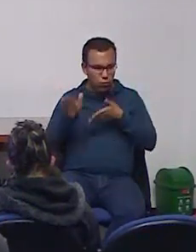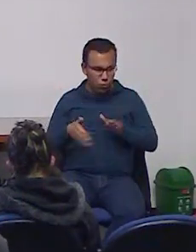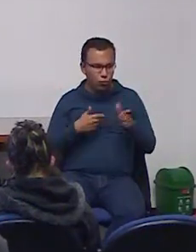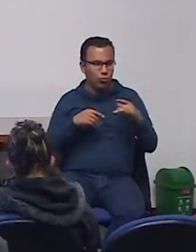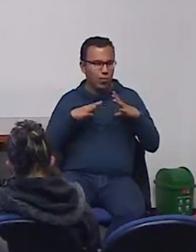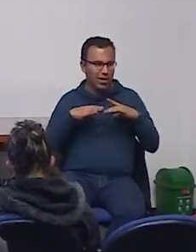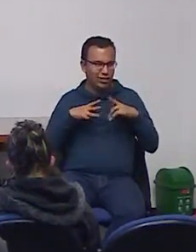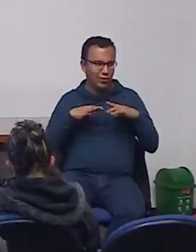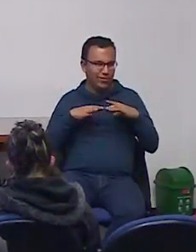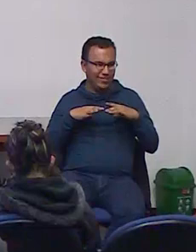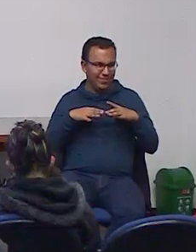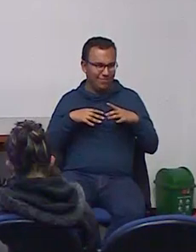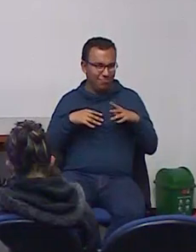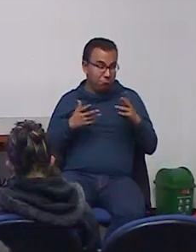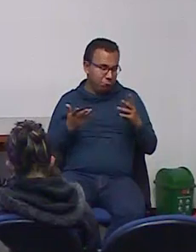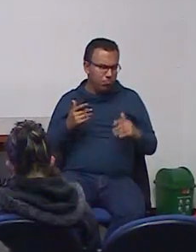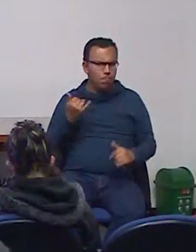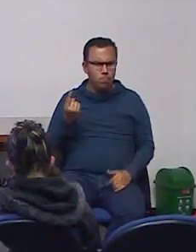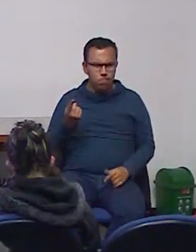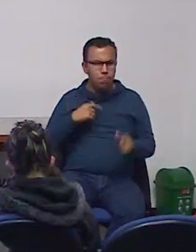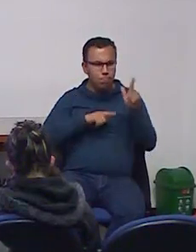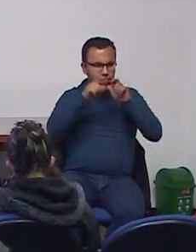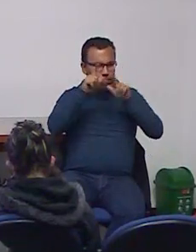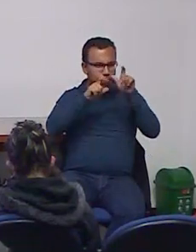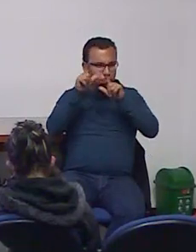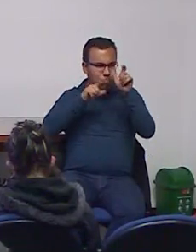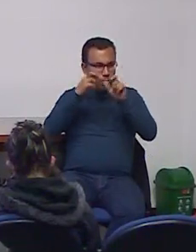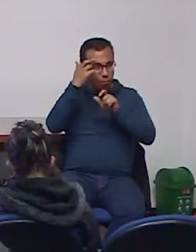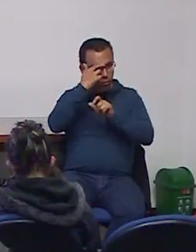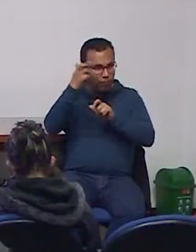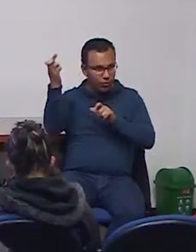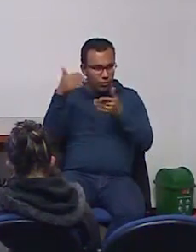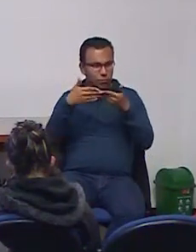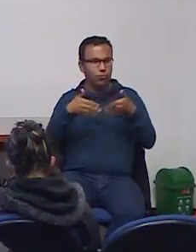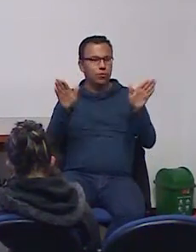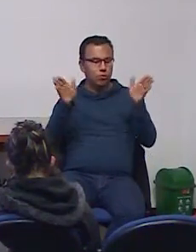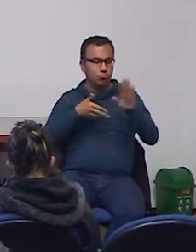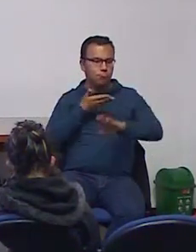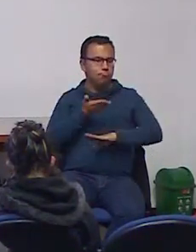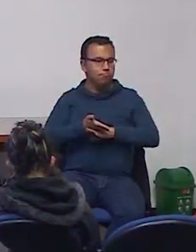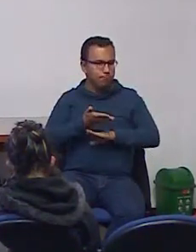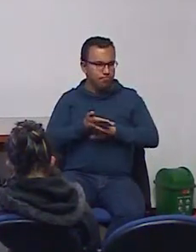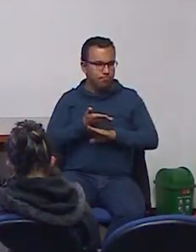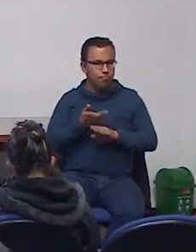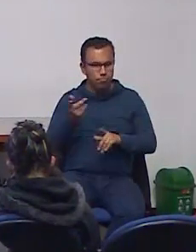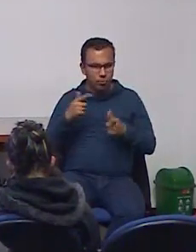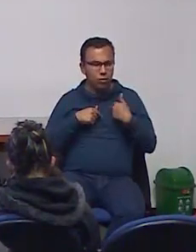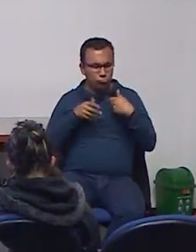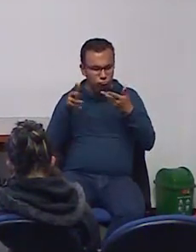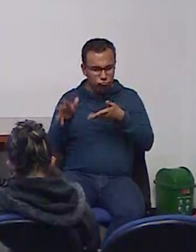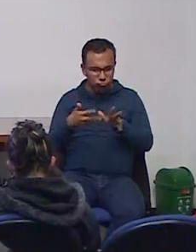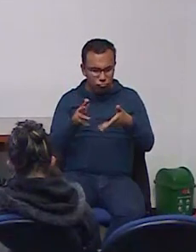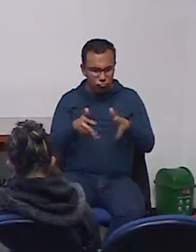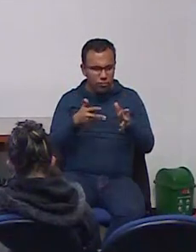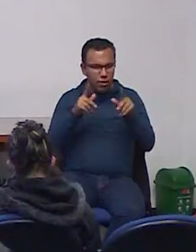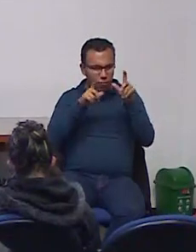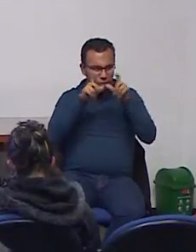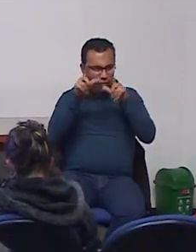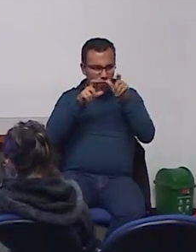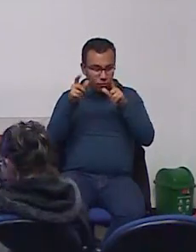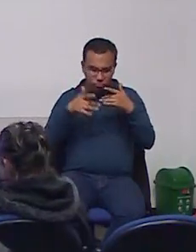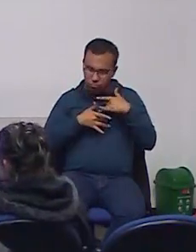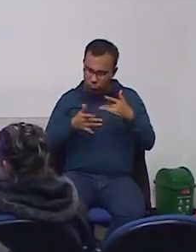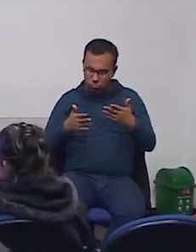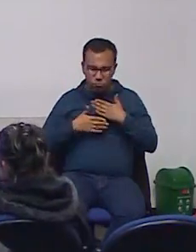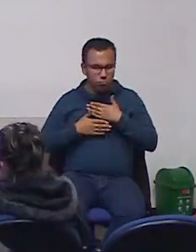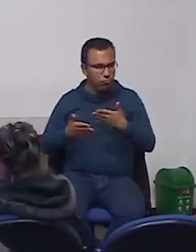vocacional entonces tengo inclus una chica fotógrafa que que abre la propuesta para dictar fotografía o sea el que